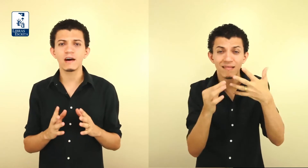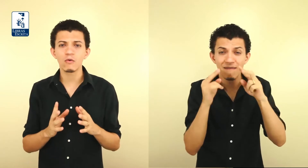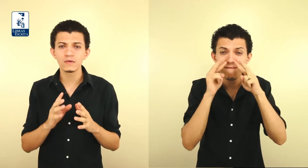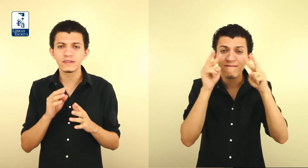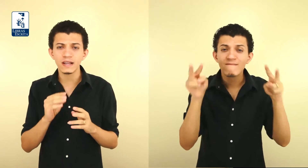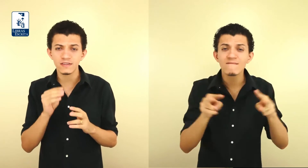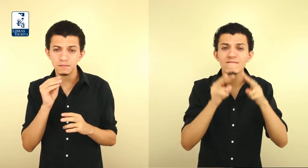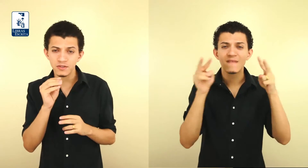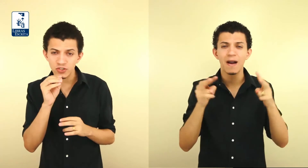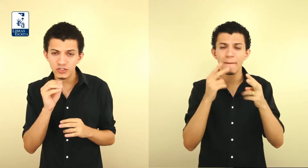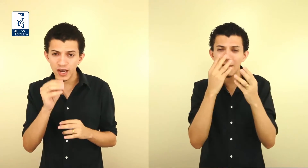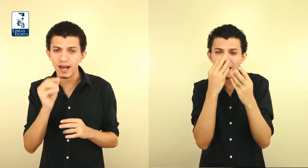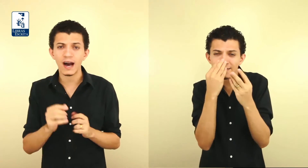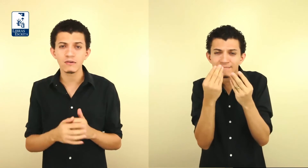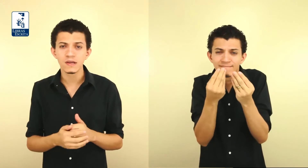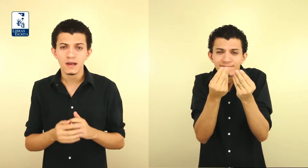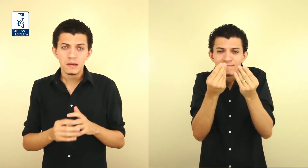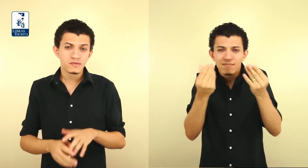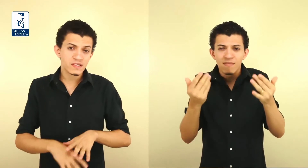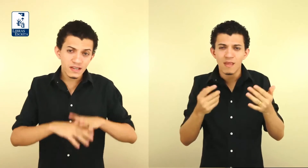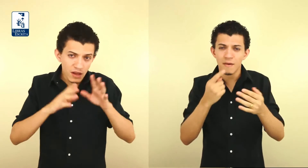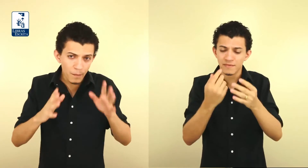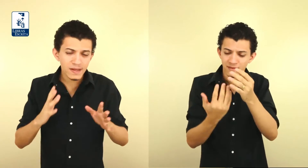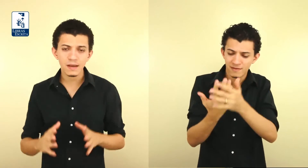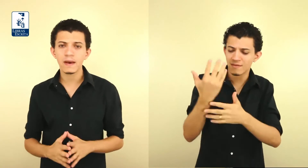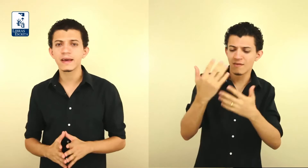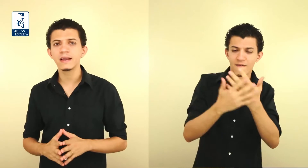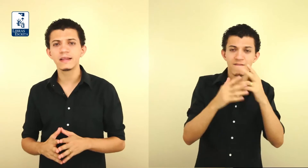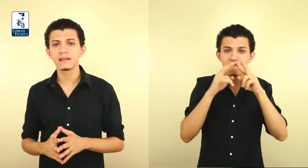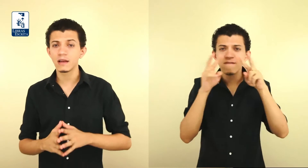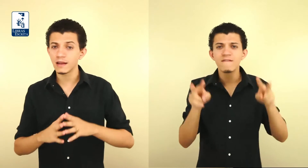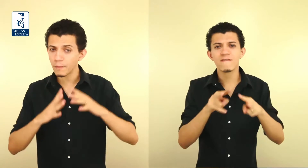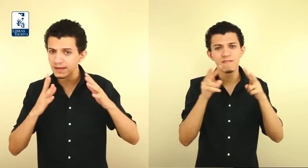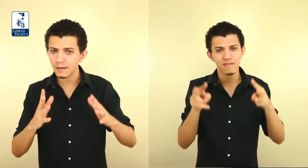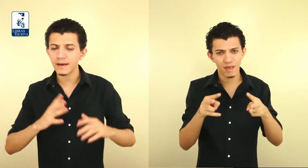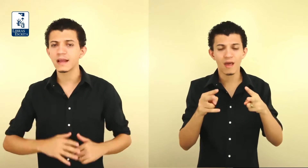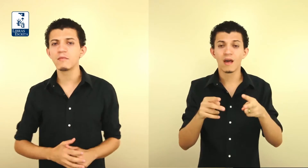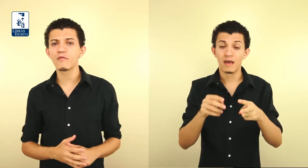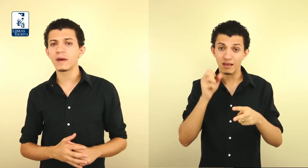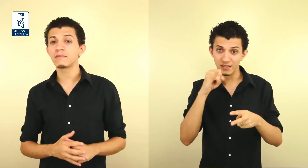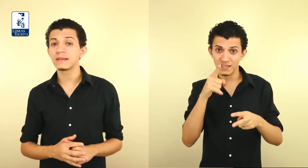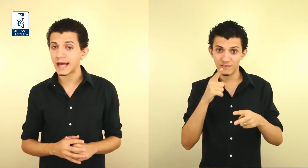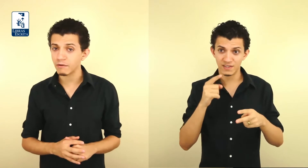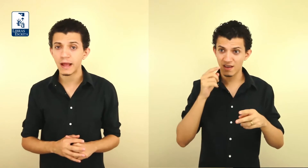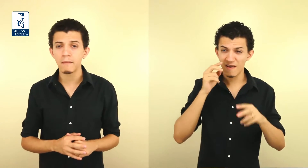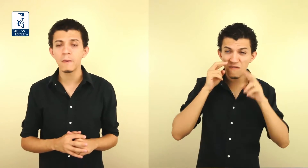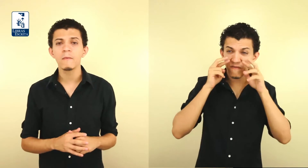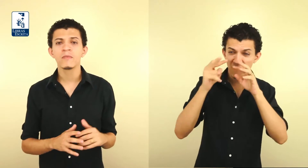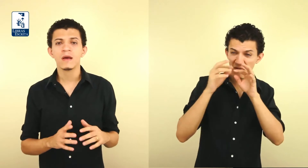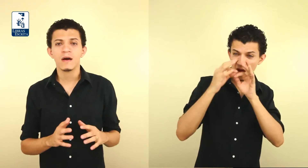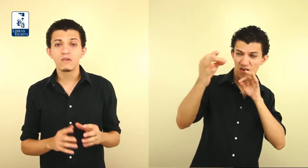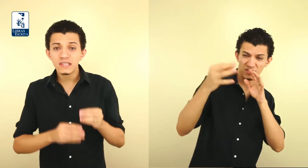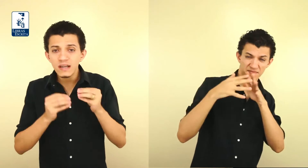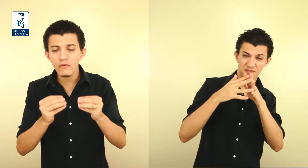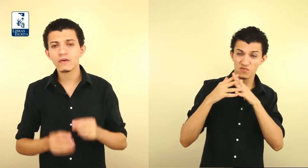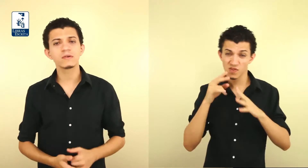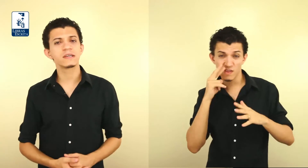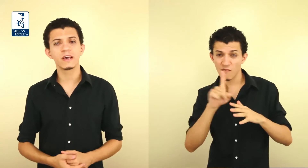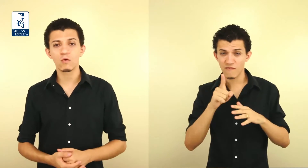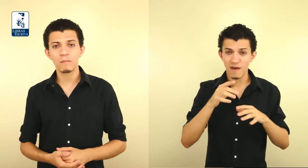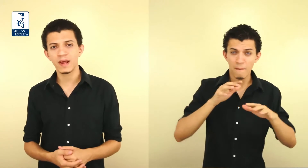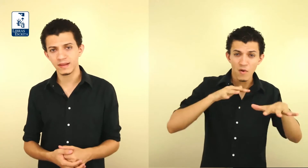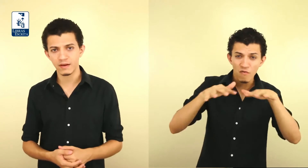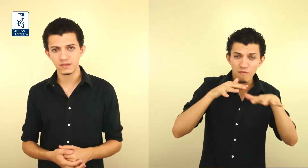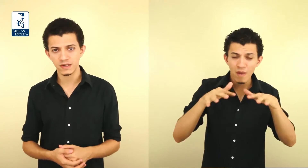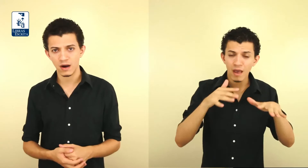sensíveis, né? Alguns dedos você precisa enxergá-los. Se você não perceber aquele dedo ali, não perceber aquele movimento interno da mão, você não vai